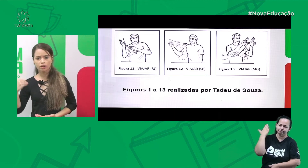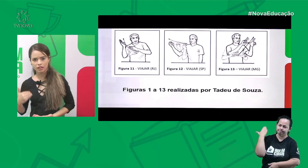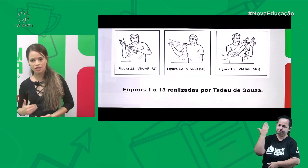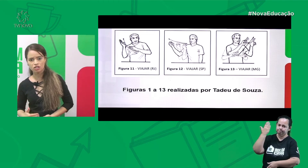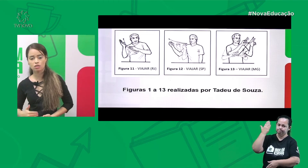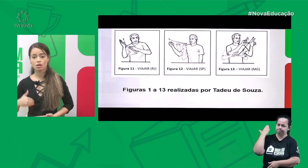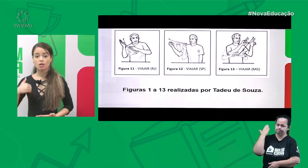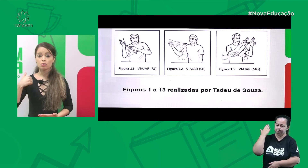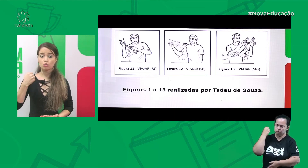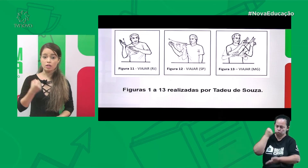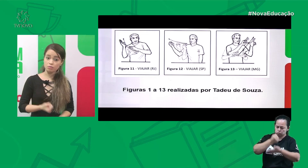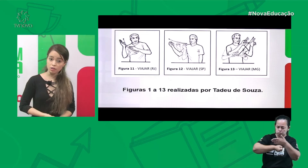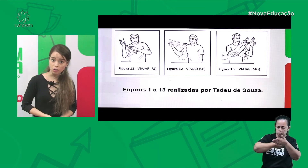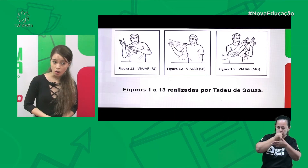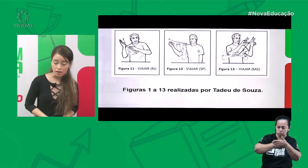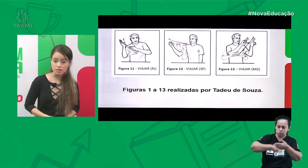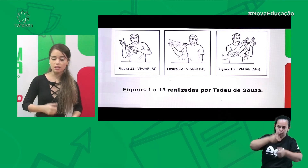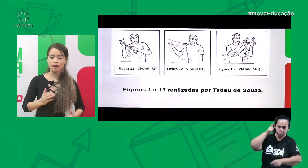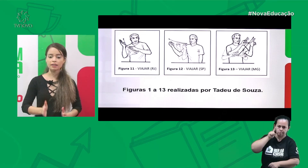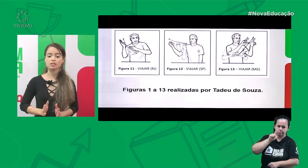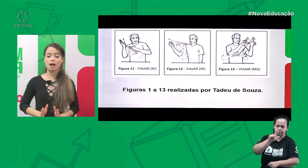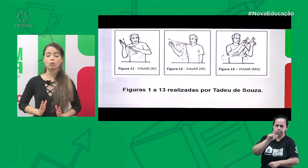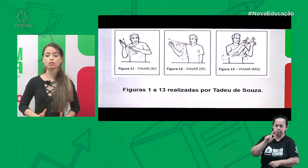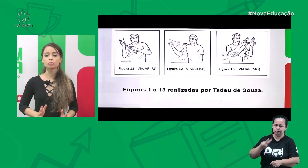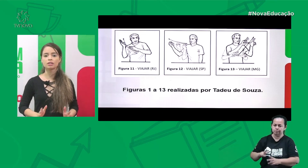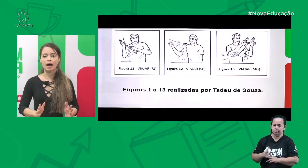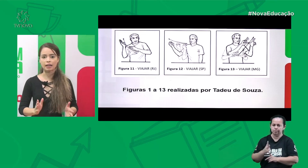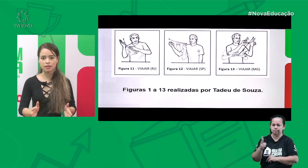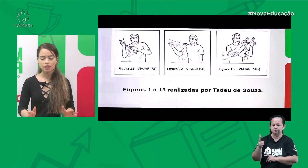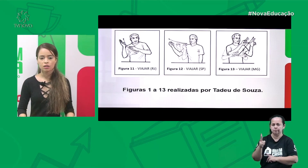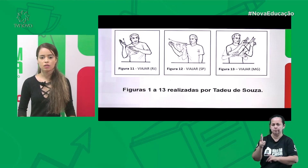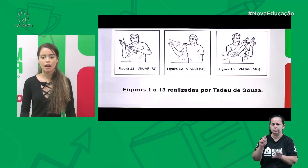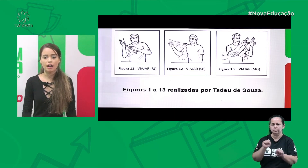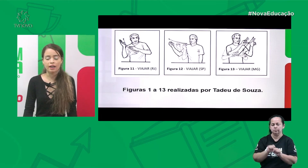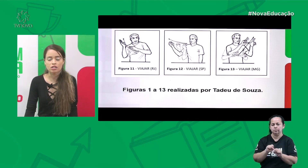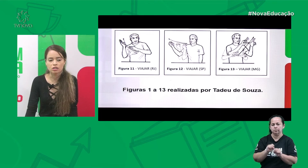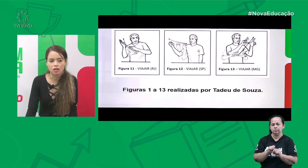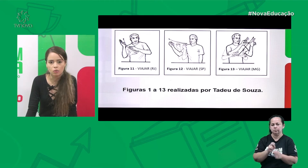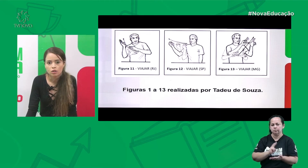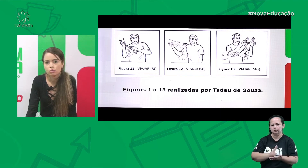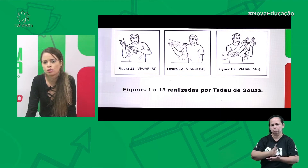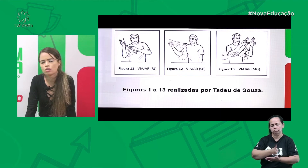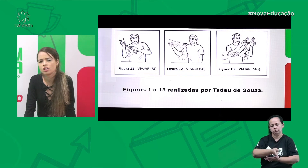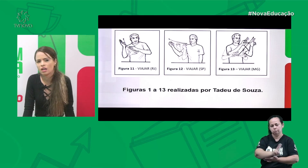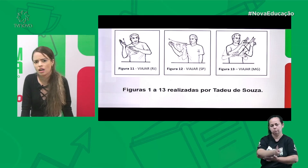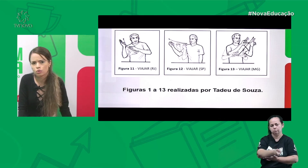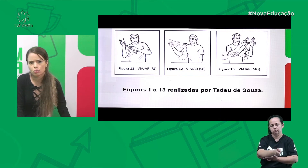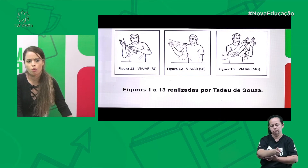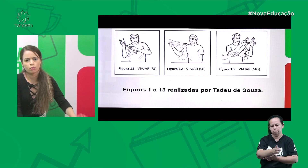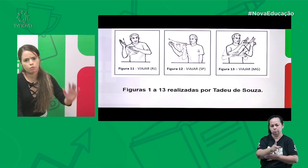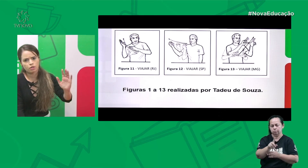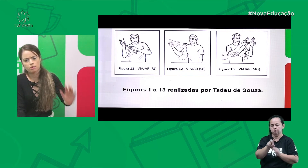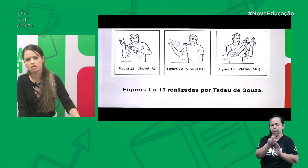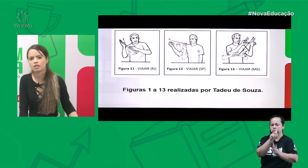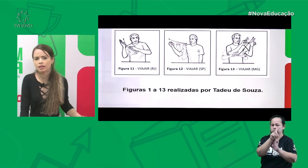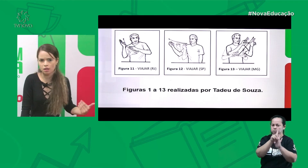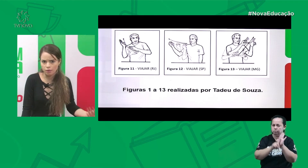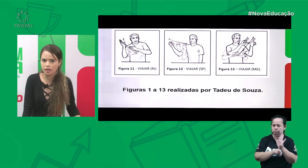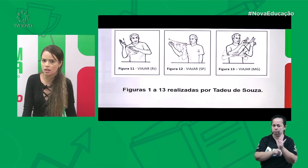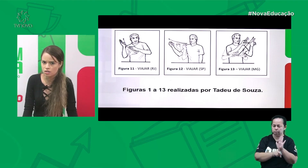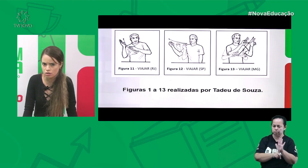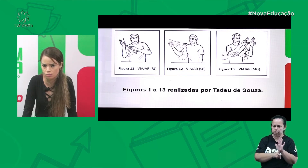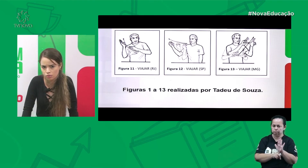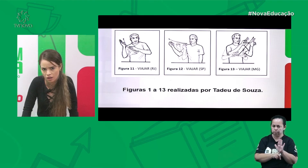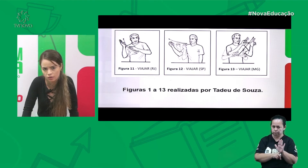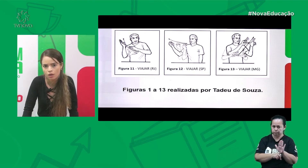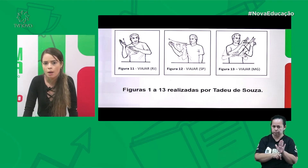suas conquistas, suas vitórias e ainda a continuidade da questão dos seus direitos, como nós podemos citar também